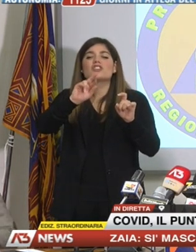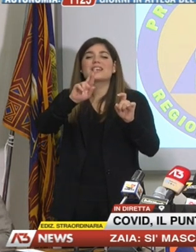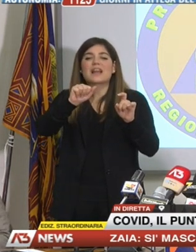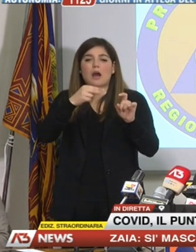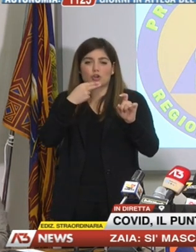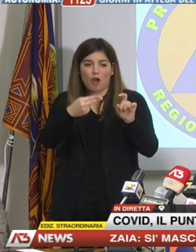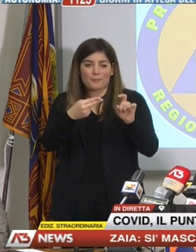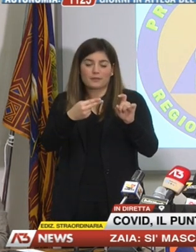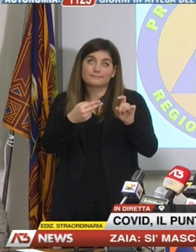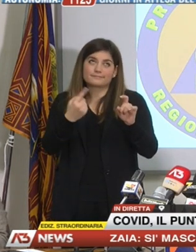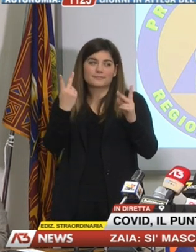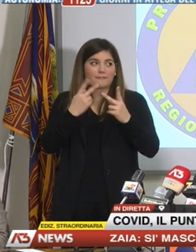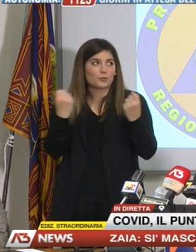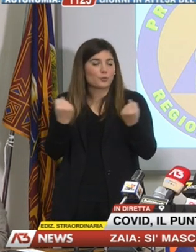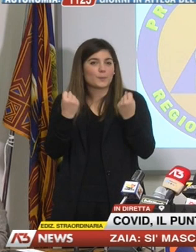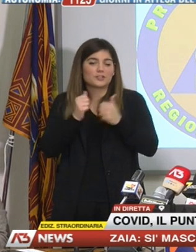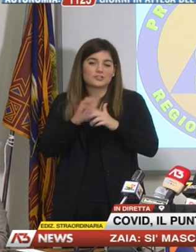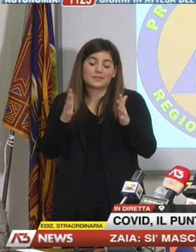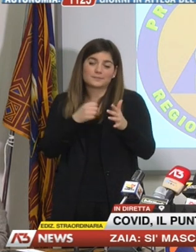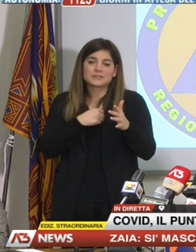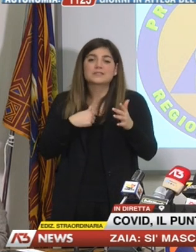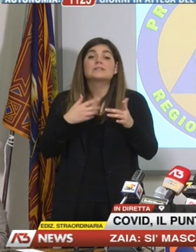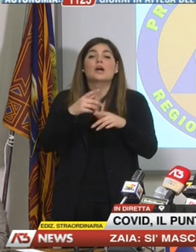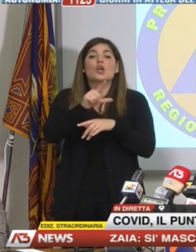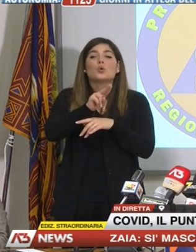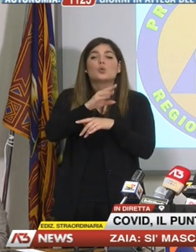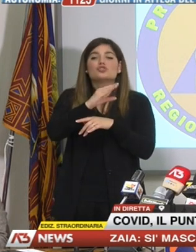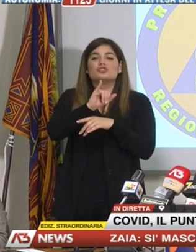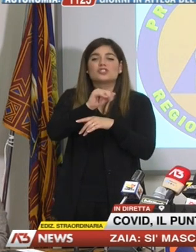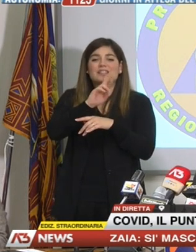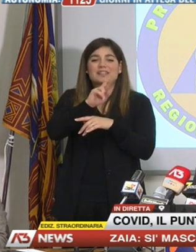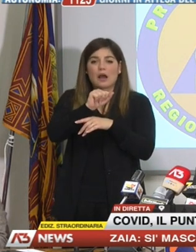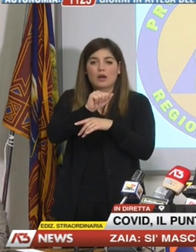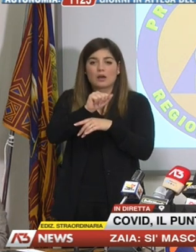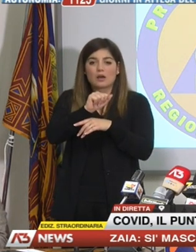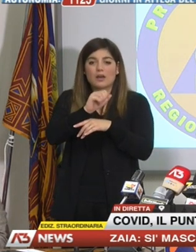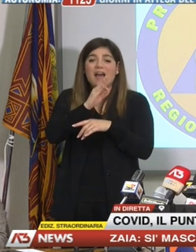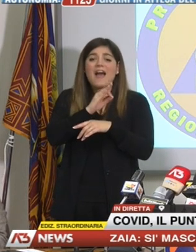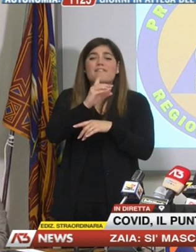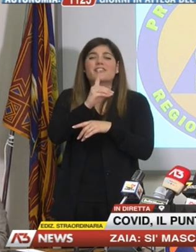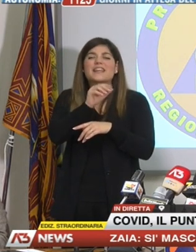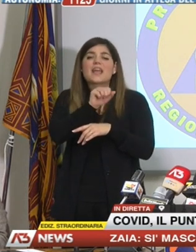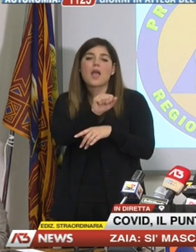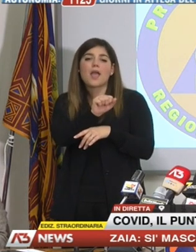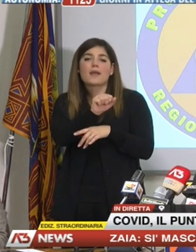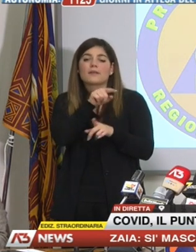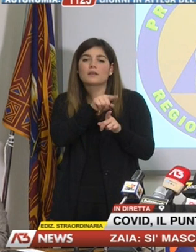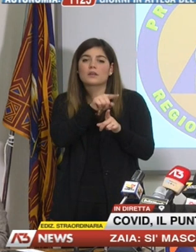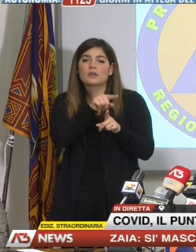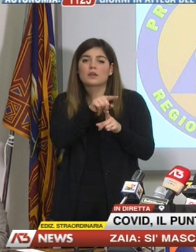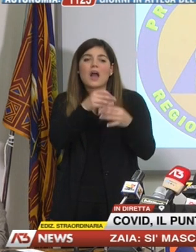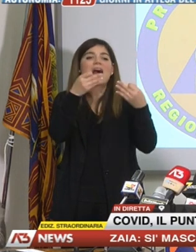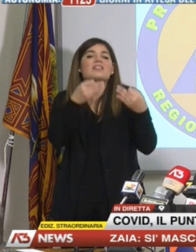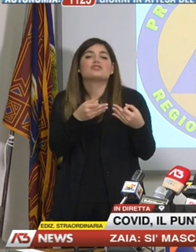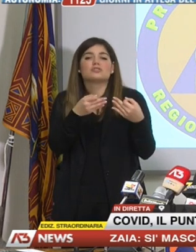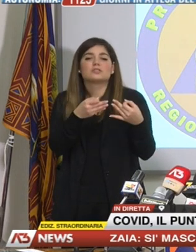faccio pubblicità anche di roba che non so neanche, boh, Lucira, FDA, cioè l'FDA, cioè non sei il club